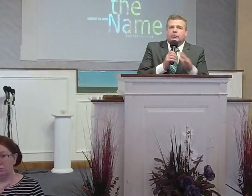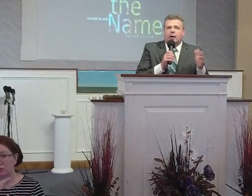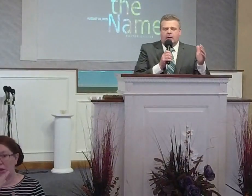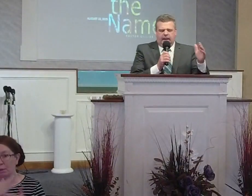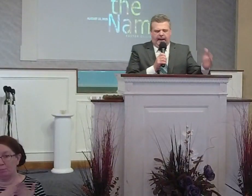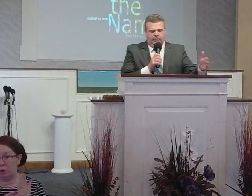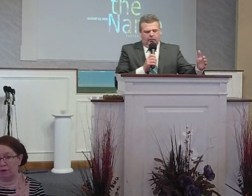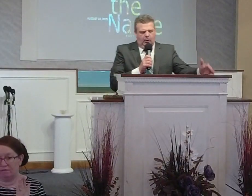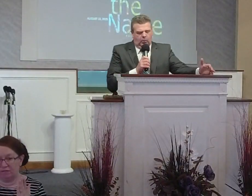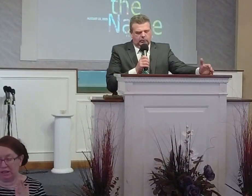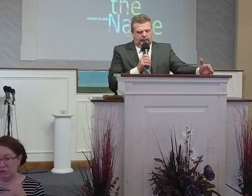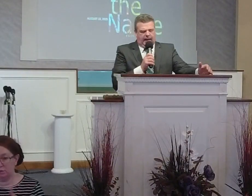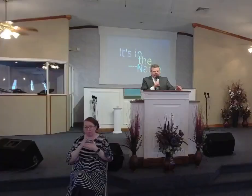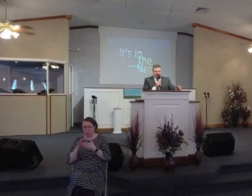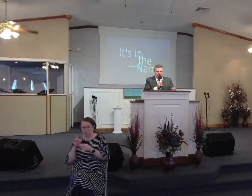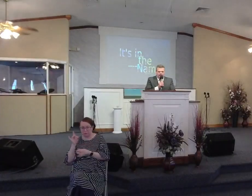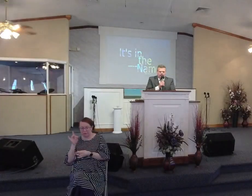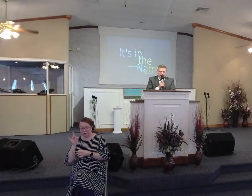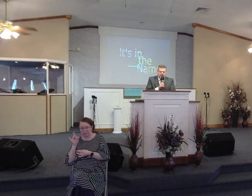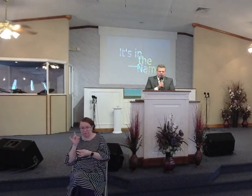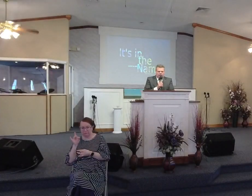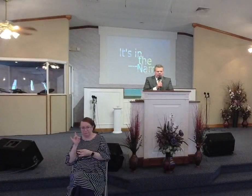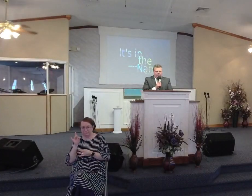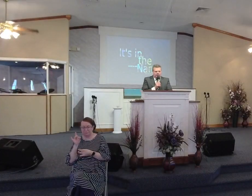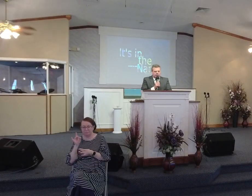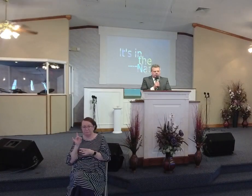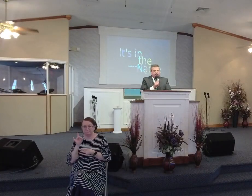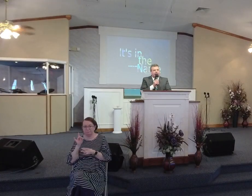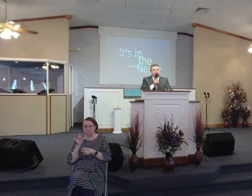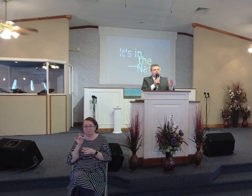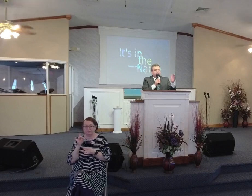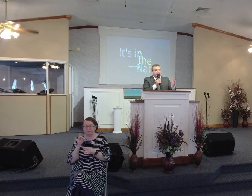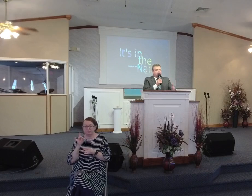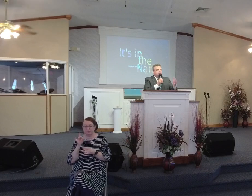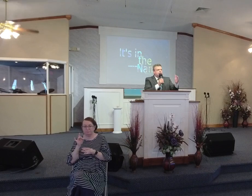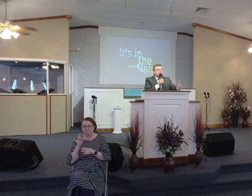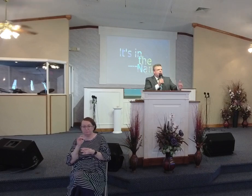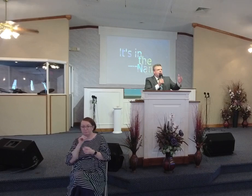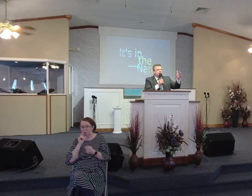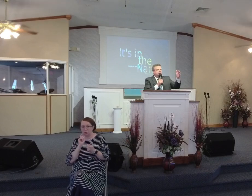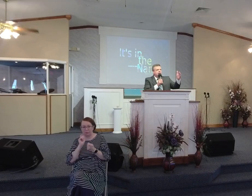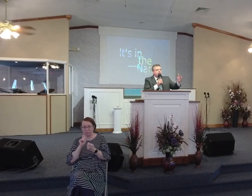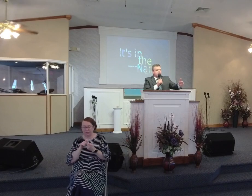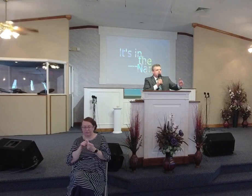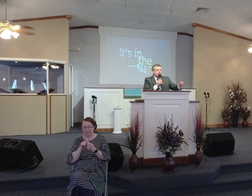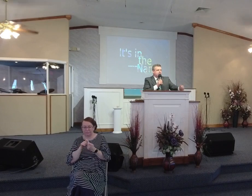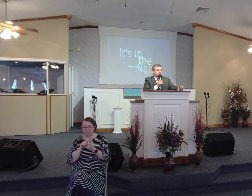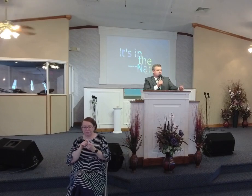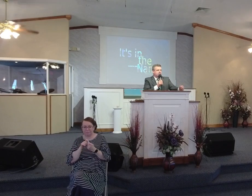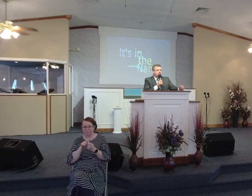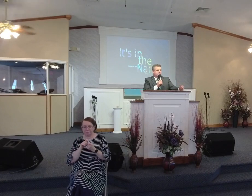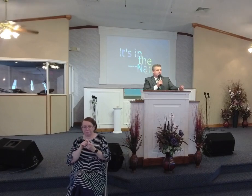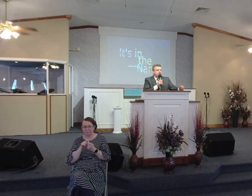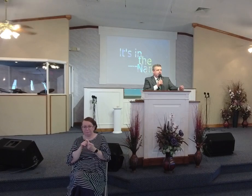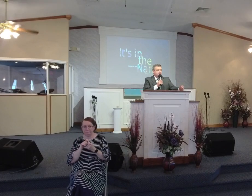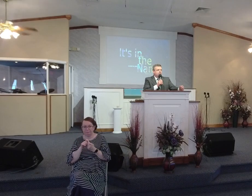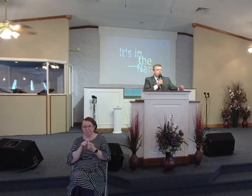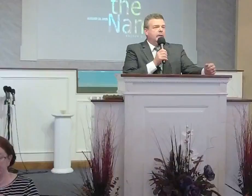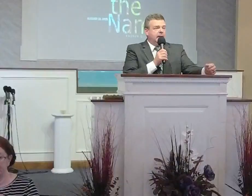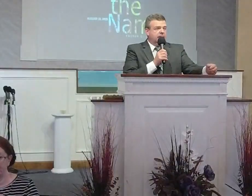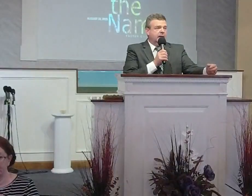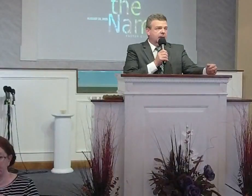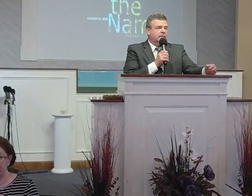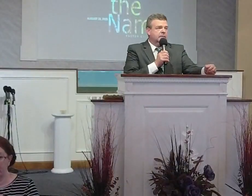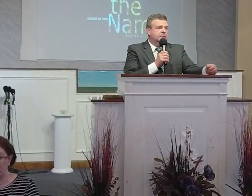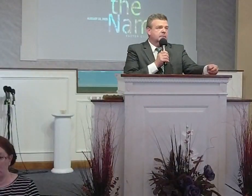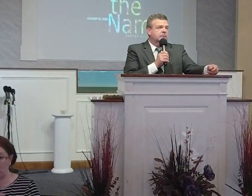en parte carne, en parte espíritu, no pudo mantener la línea a pesar de que fueron creados a la imagen de Dios